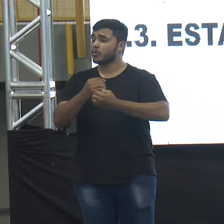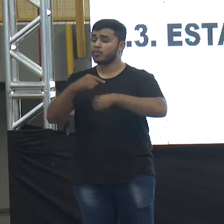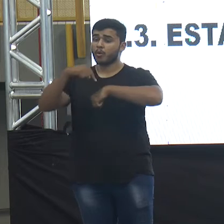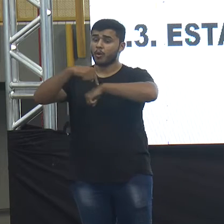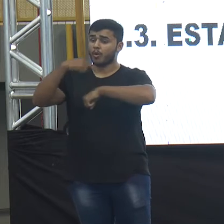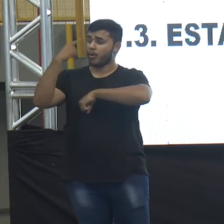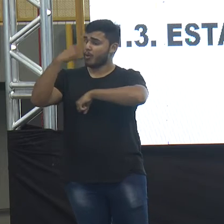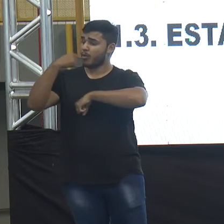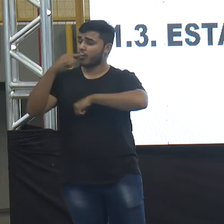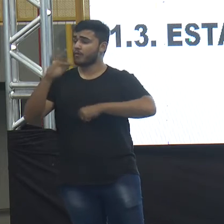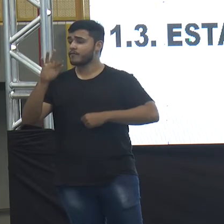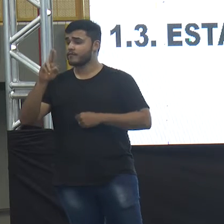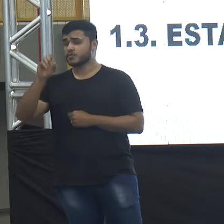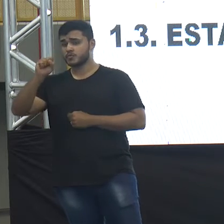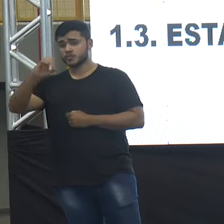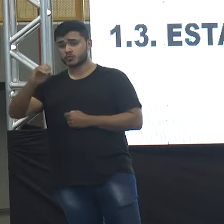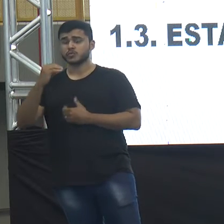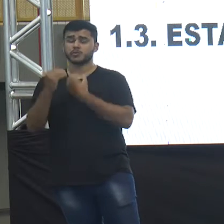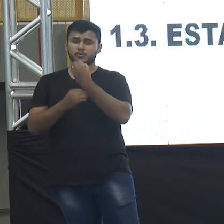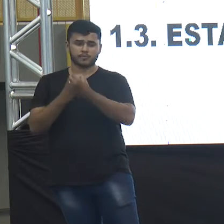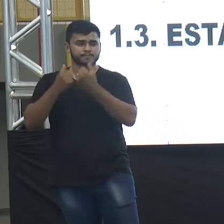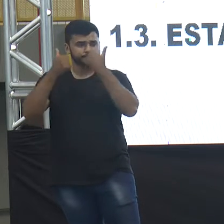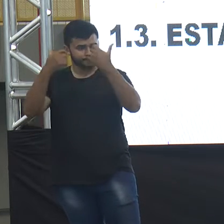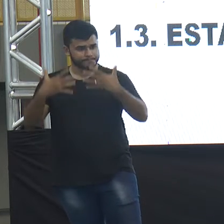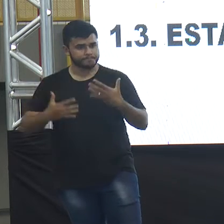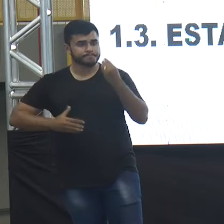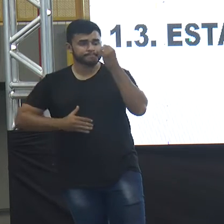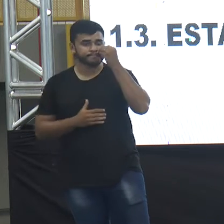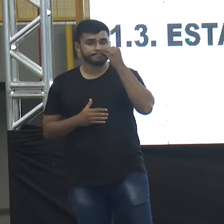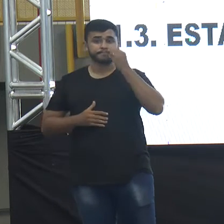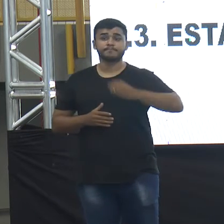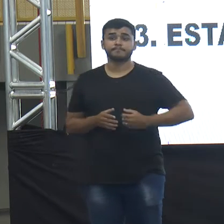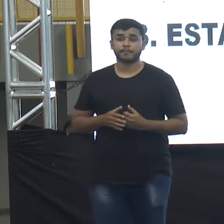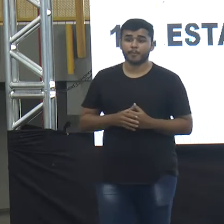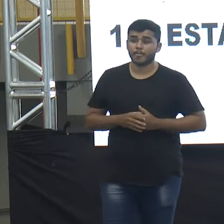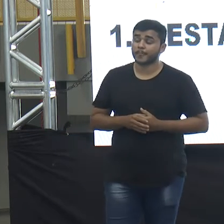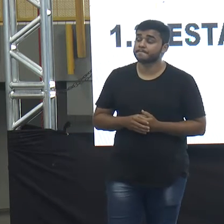para a gente lembrar. E a gente vai tentar, como a gente sempre faz,